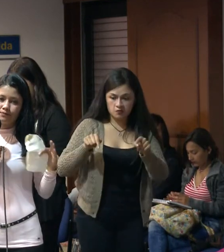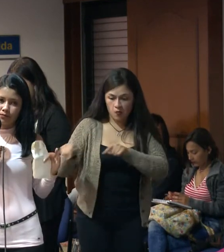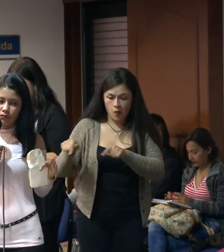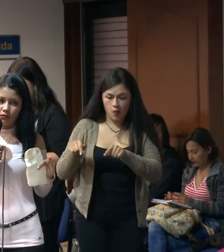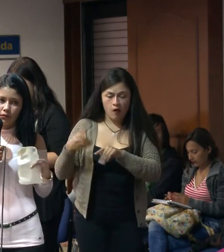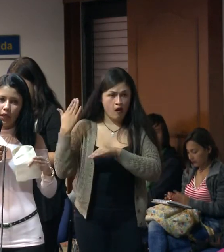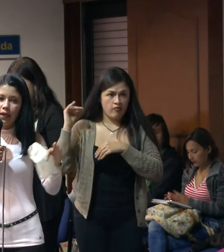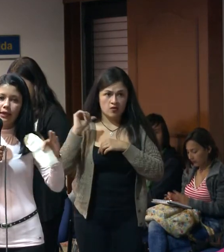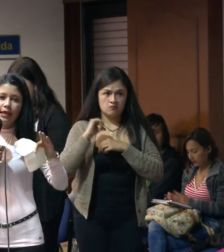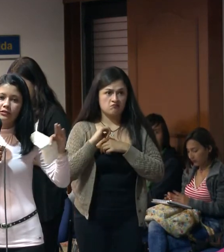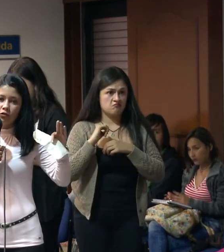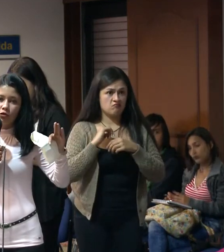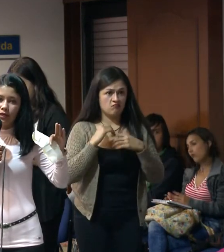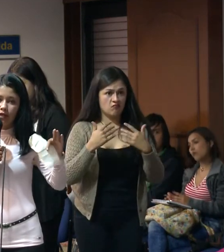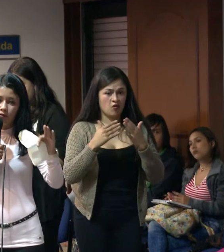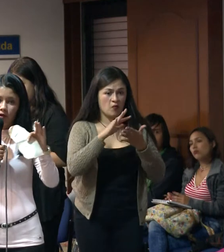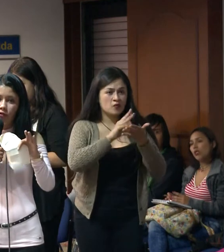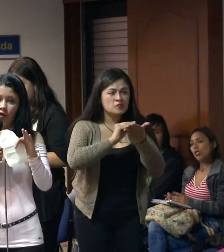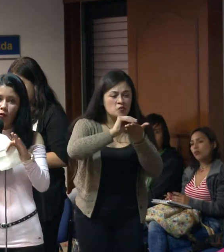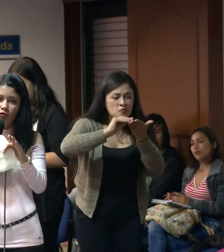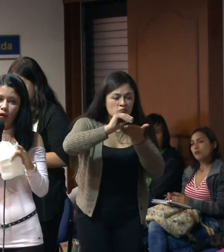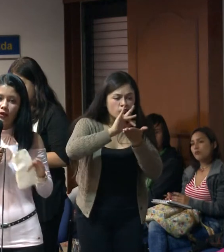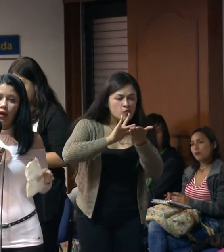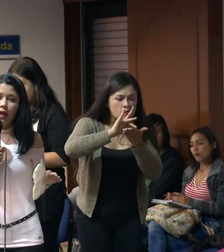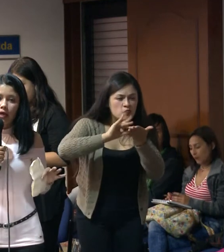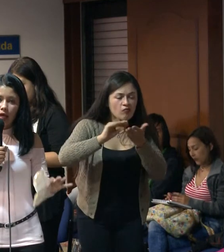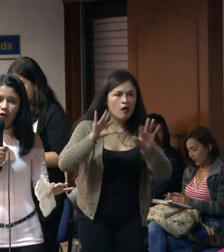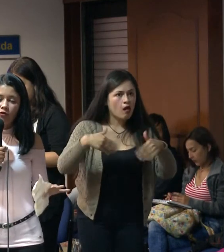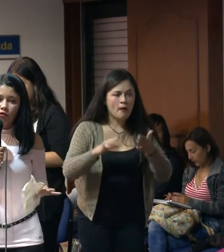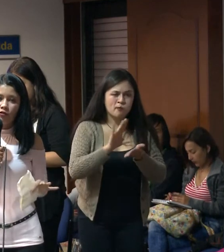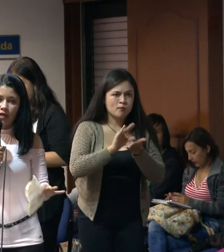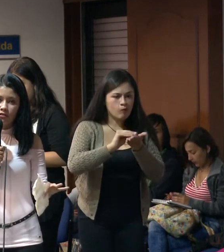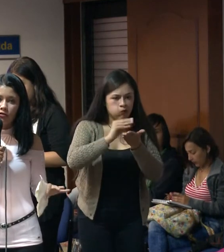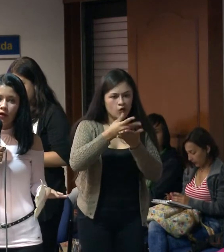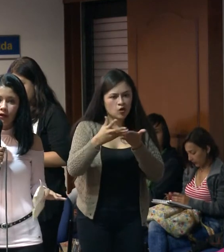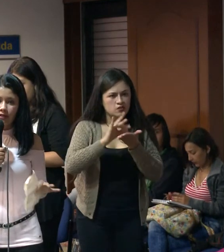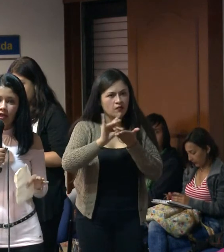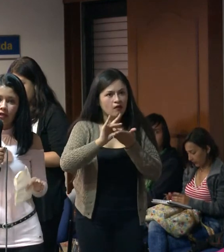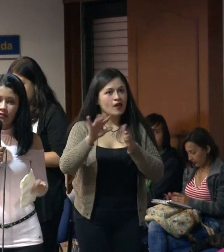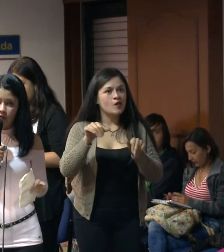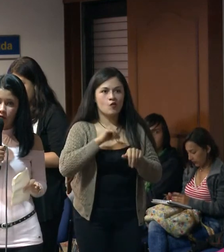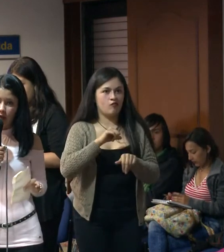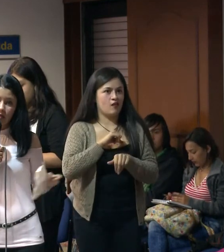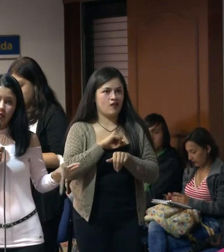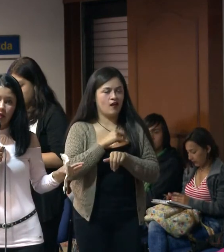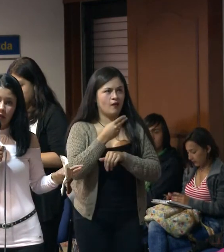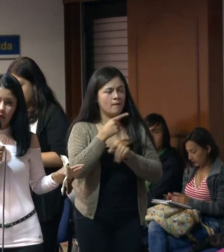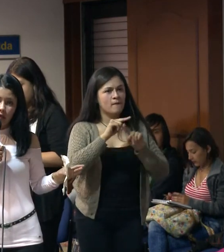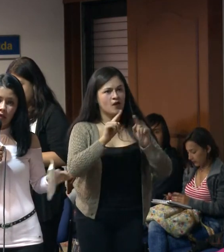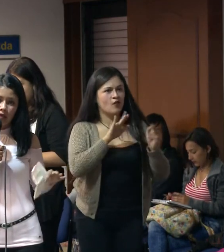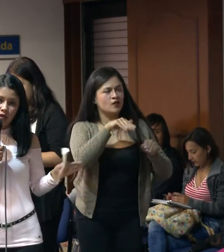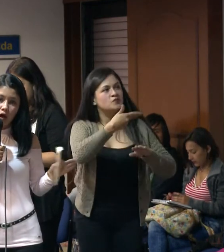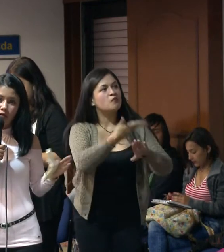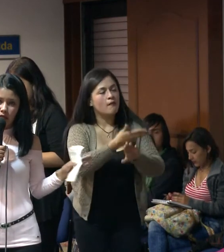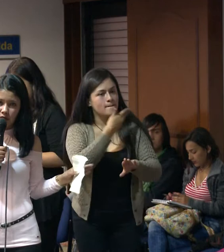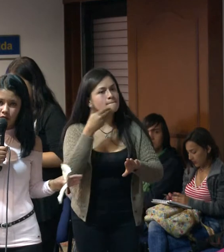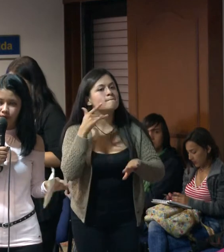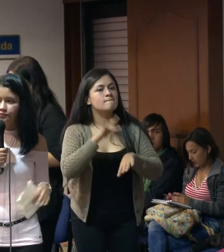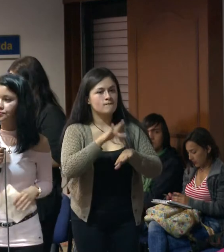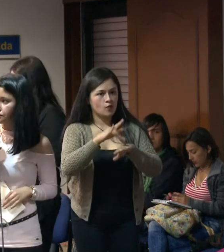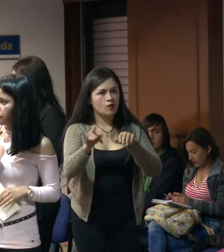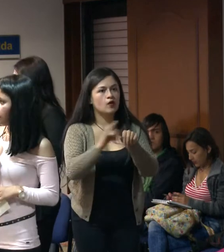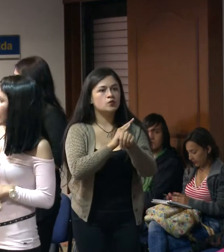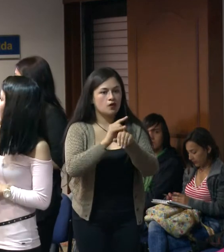tenían texturas que después nos dimos cuenta que los niños reaccionaban a ciertas texturas y a otras